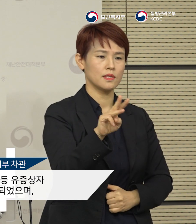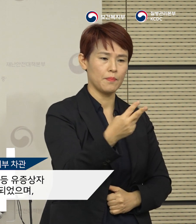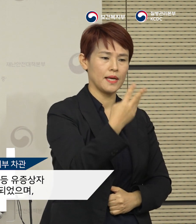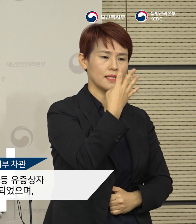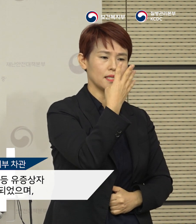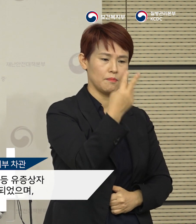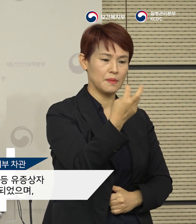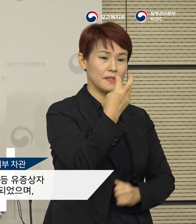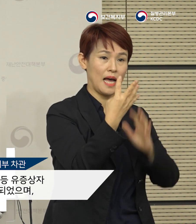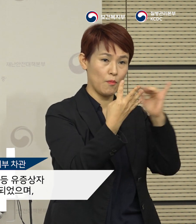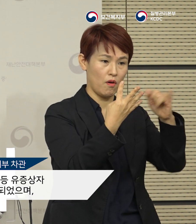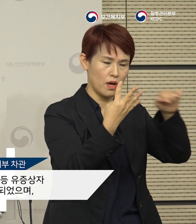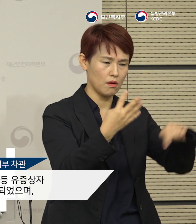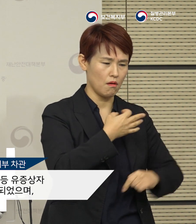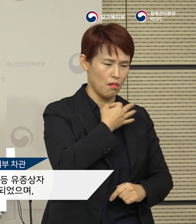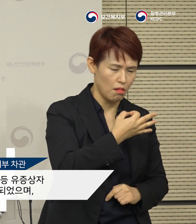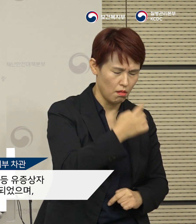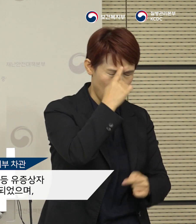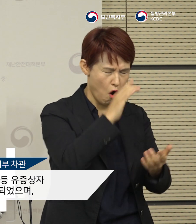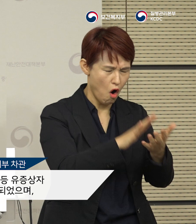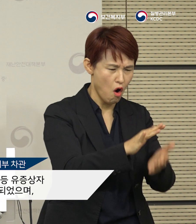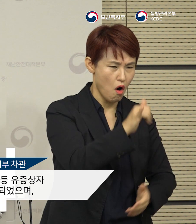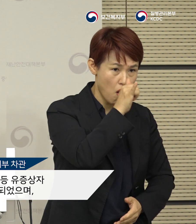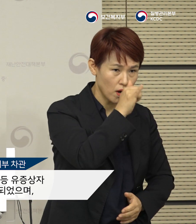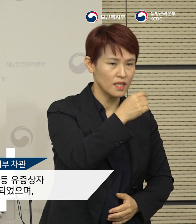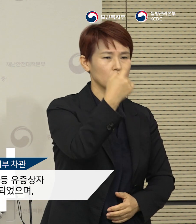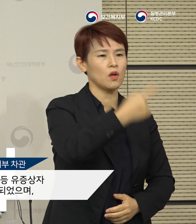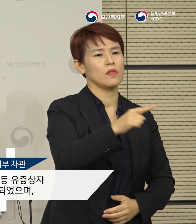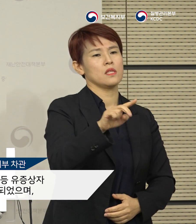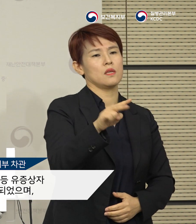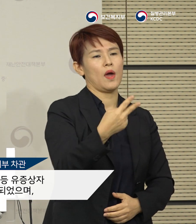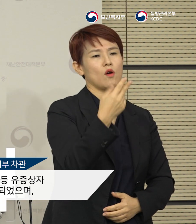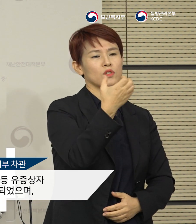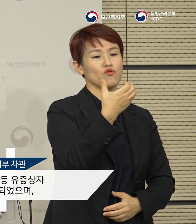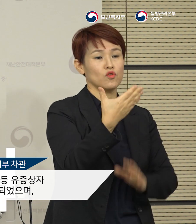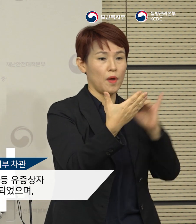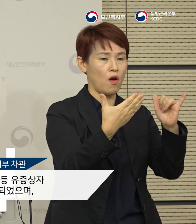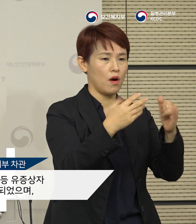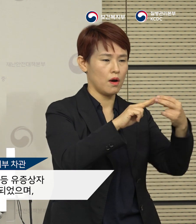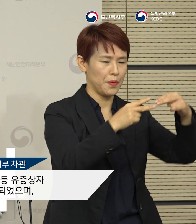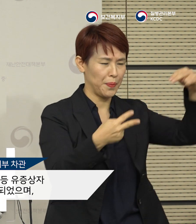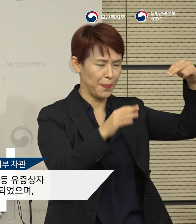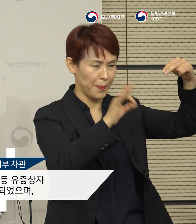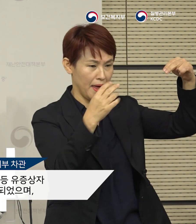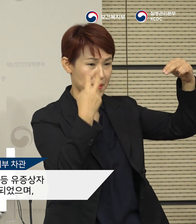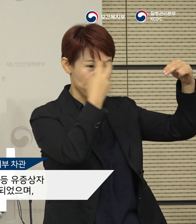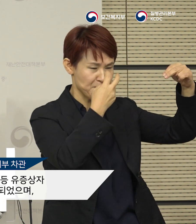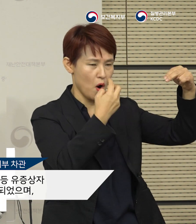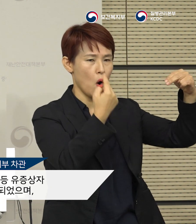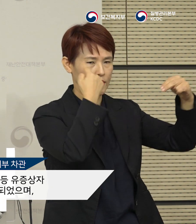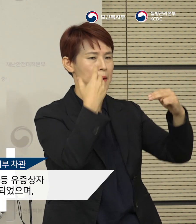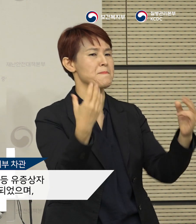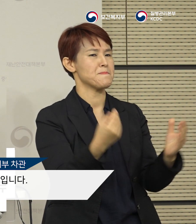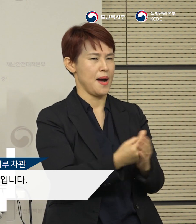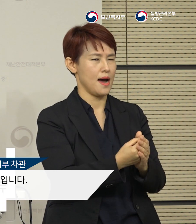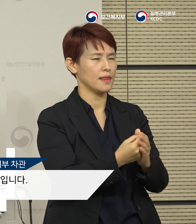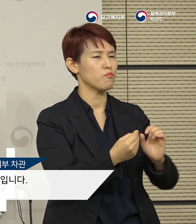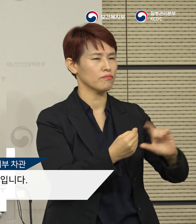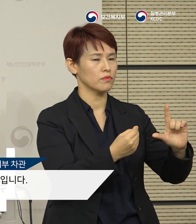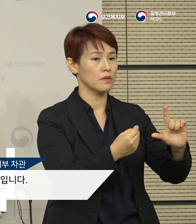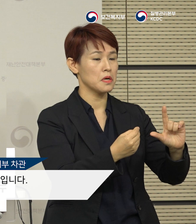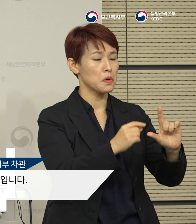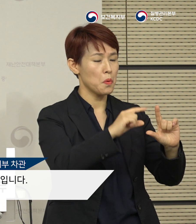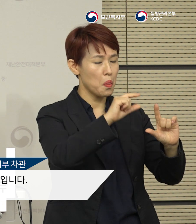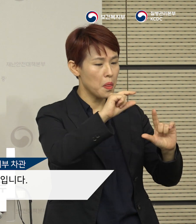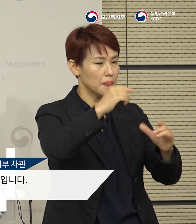9,334명 중 기침, 발열 등 유증상자 1,299명에 대한 검체 채취가 대부분 어제 마무리되었으며 일부